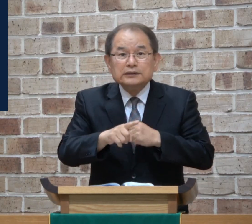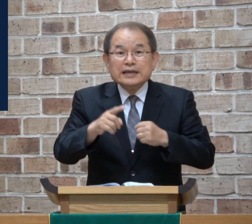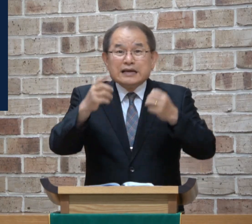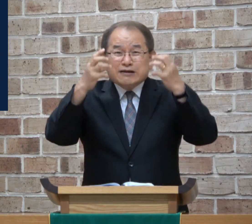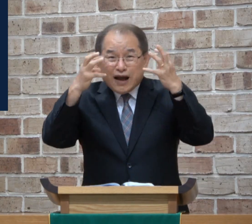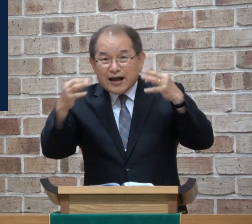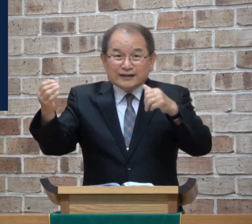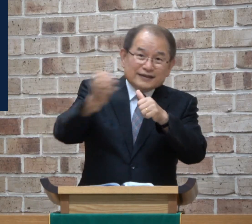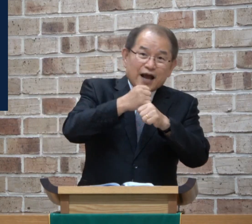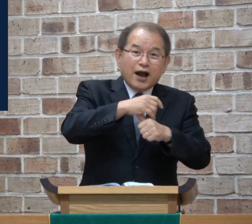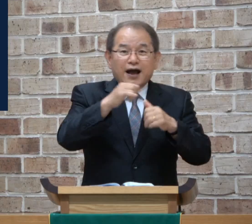바꾸고